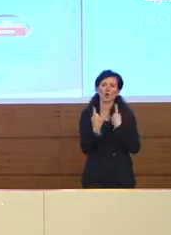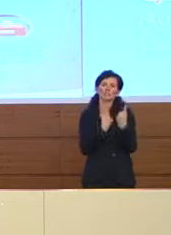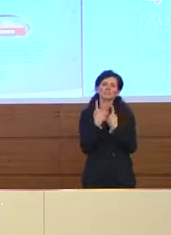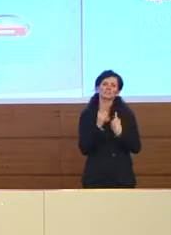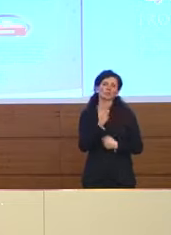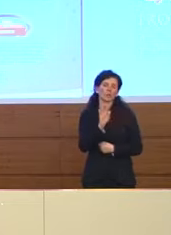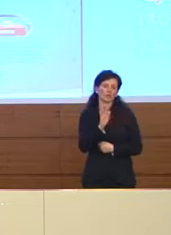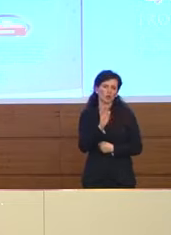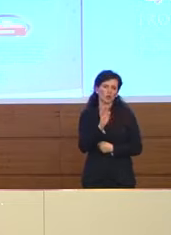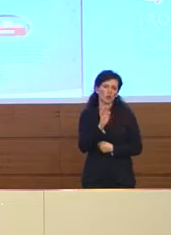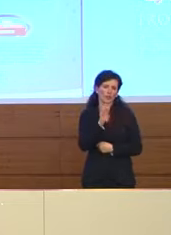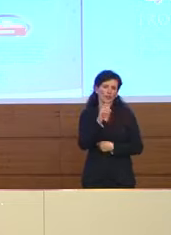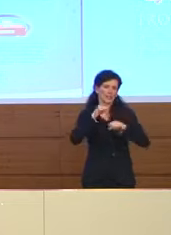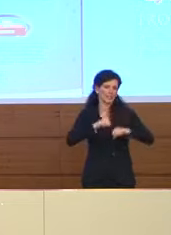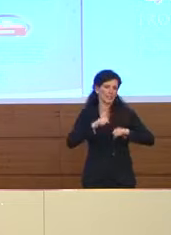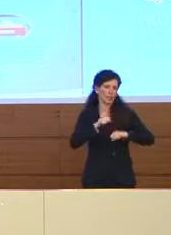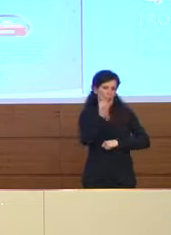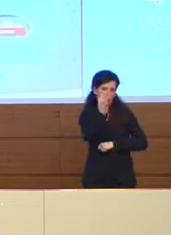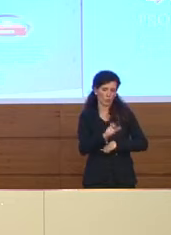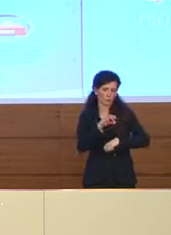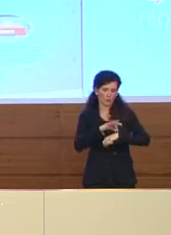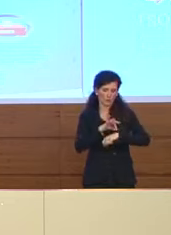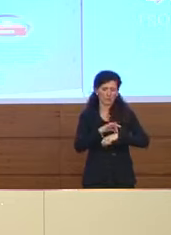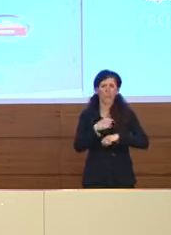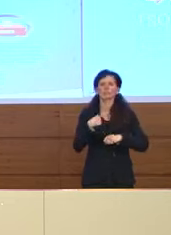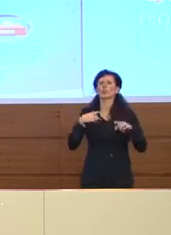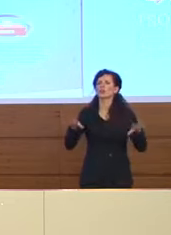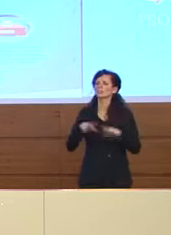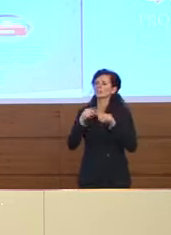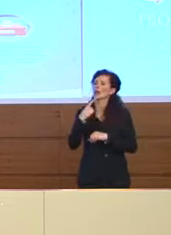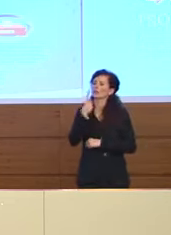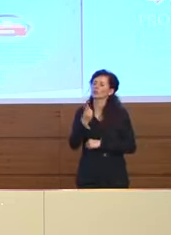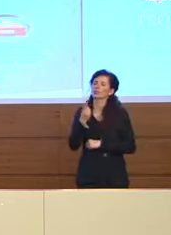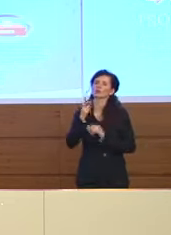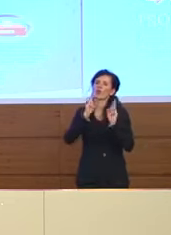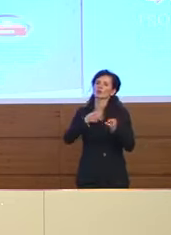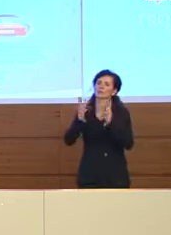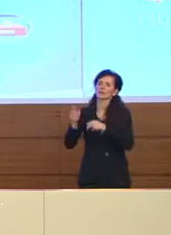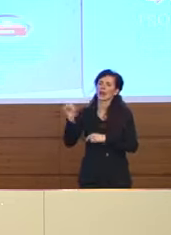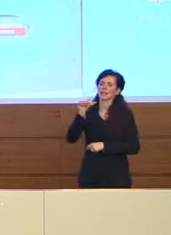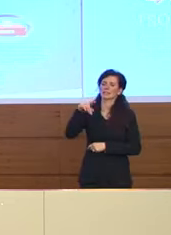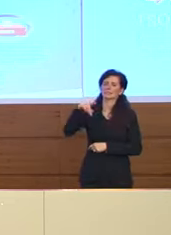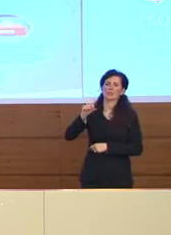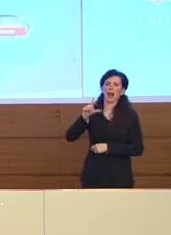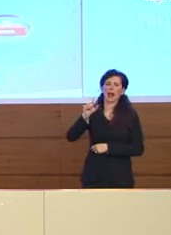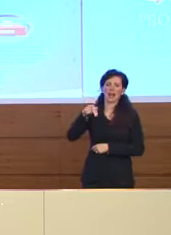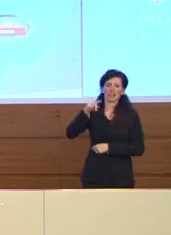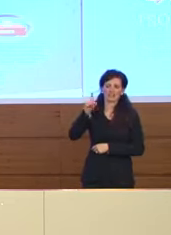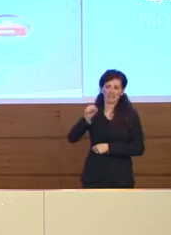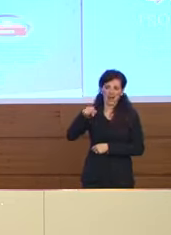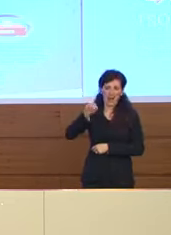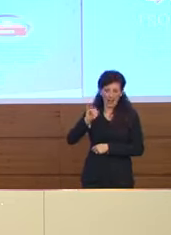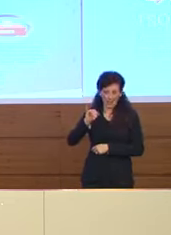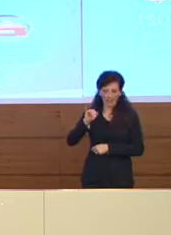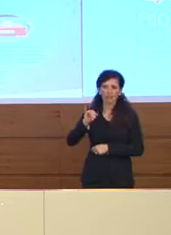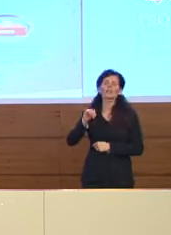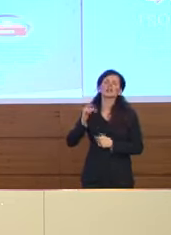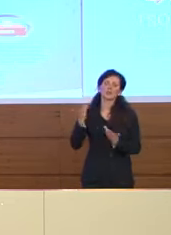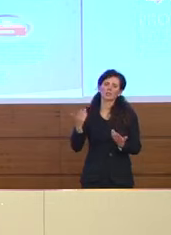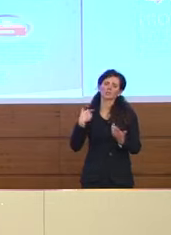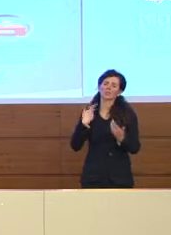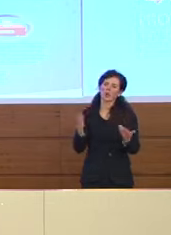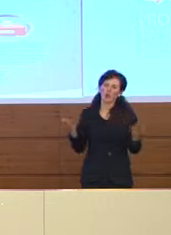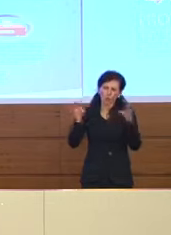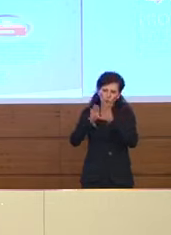spallanzani la chiudo ri citandolo in particolare dando ulteriore merito per una